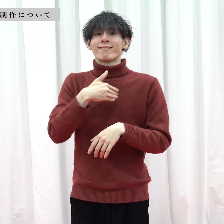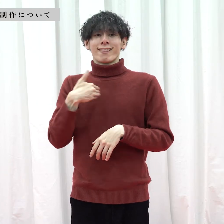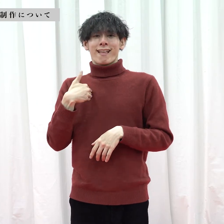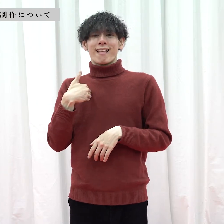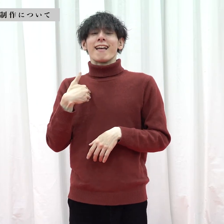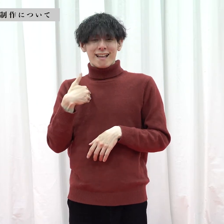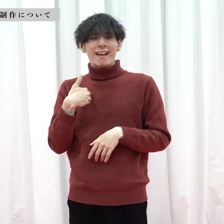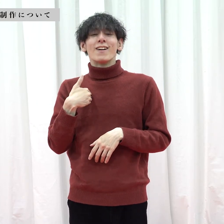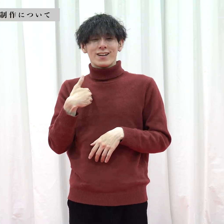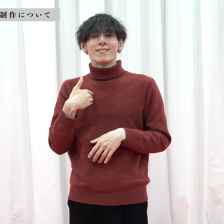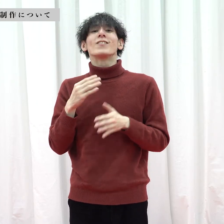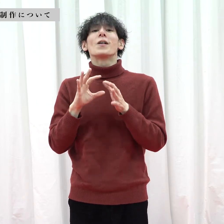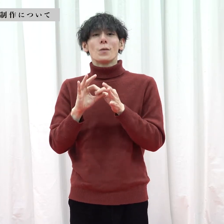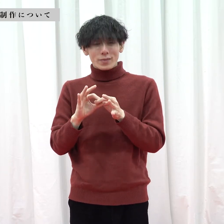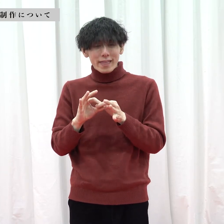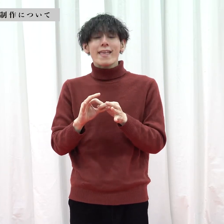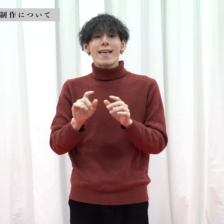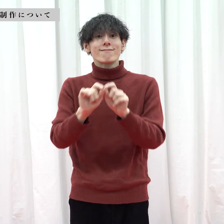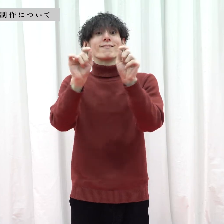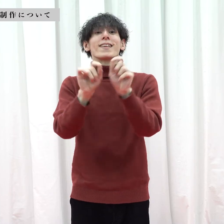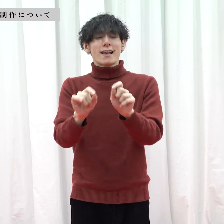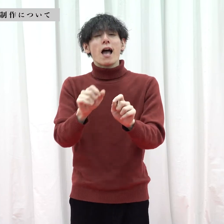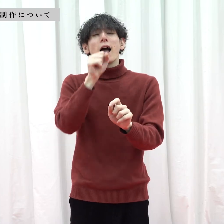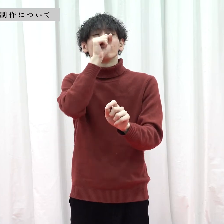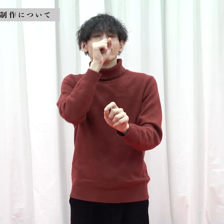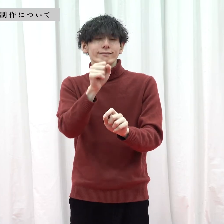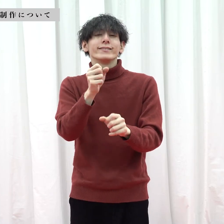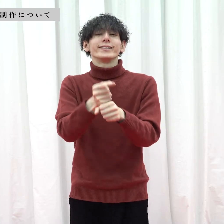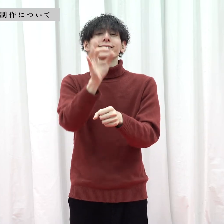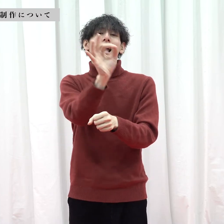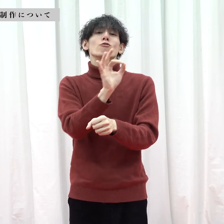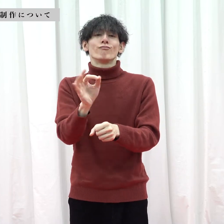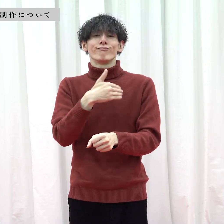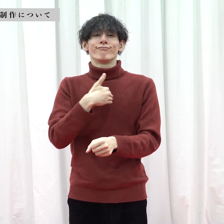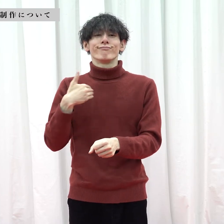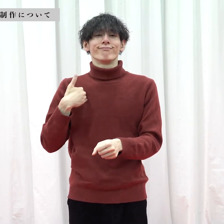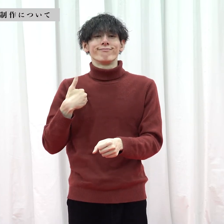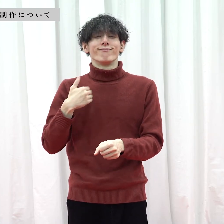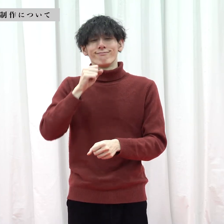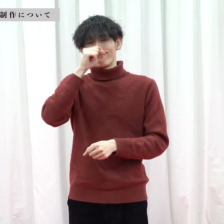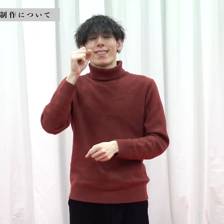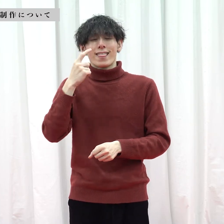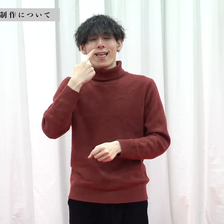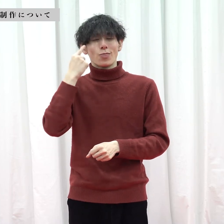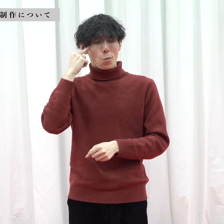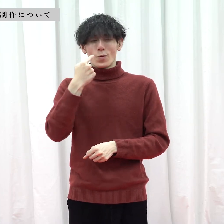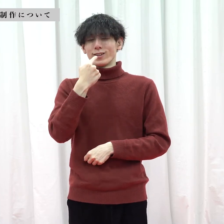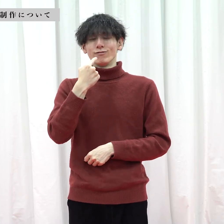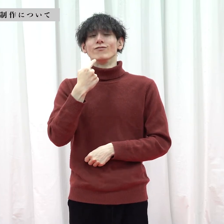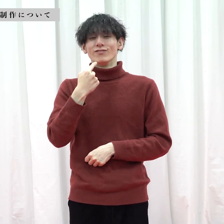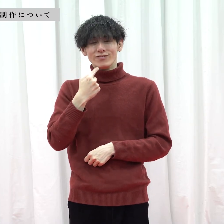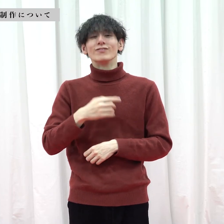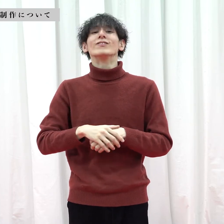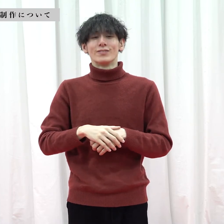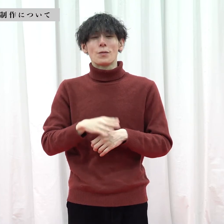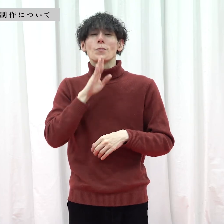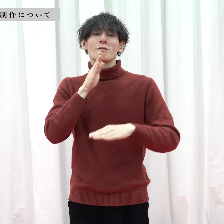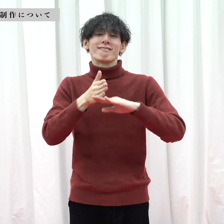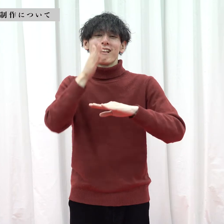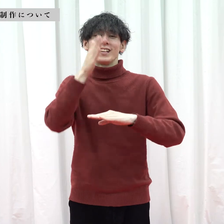作っていくことができました。ですので結果的に本当にいい作品ができたなと思っています。本